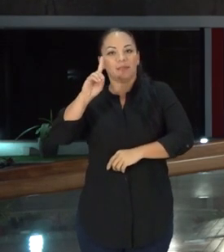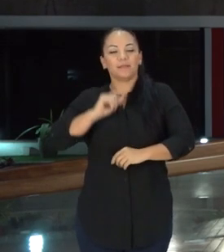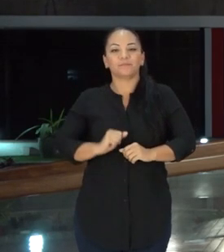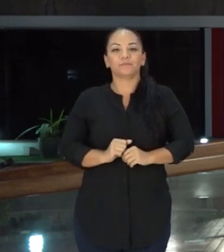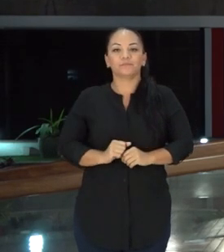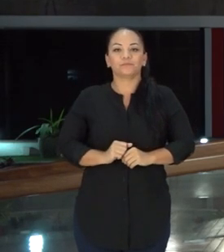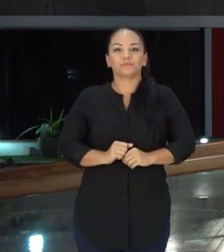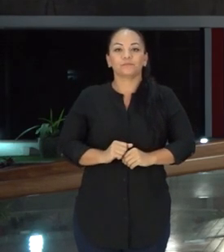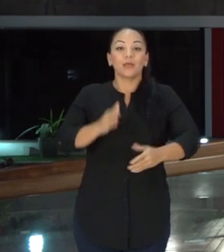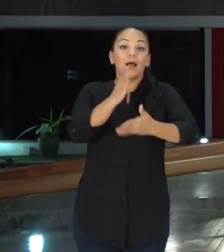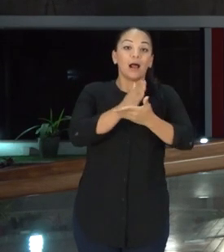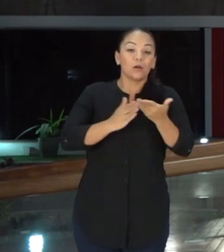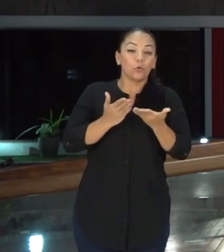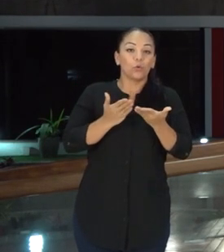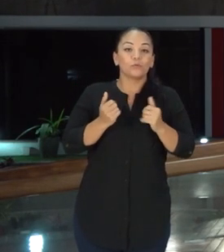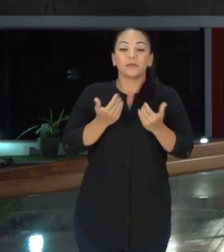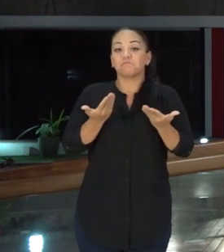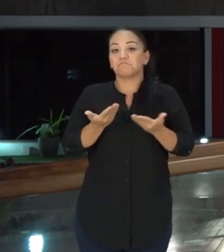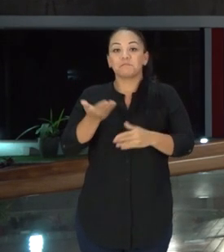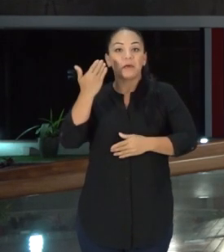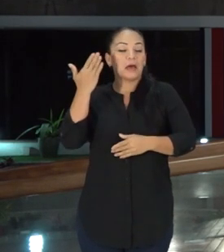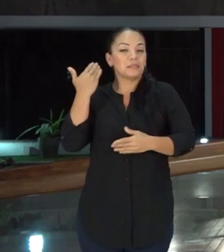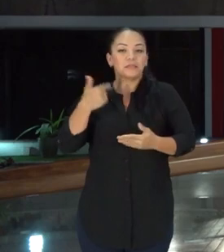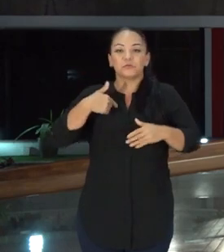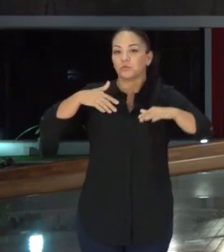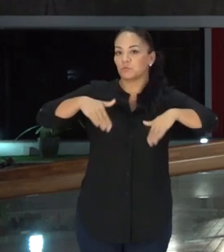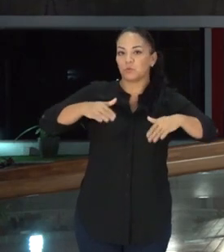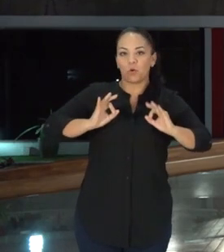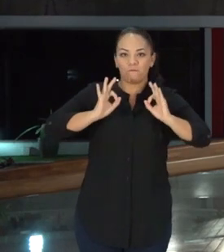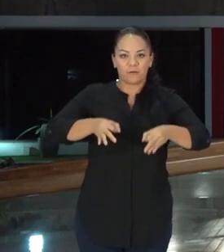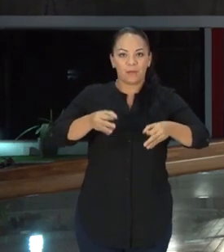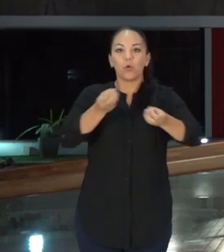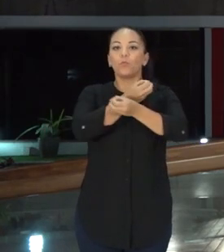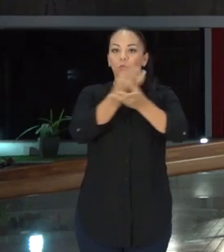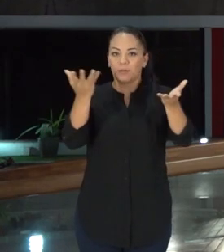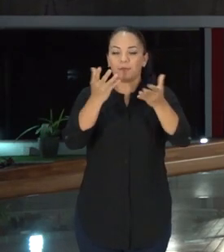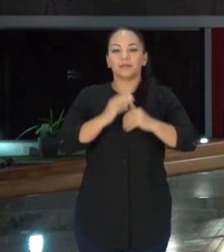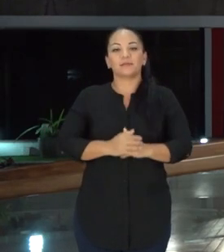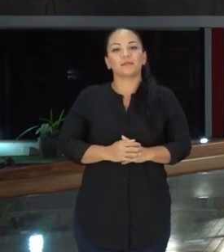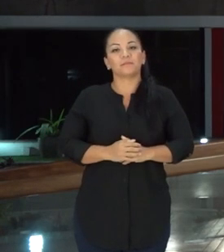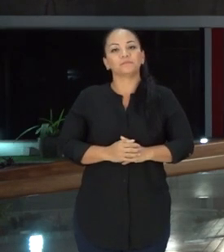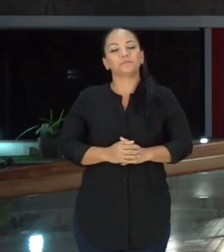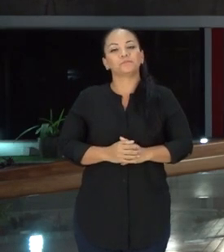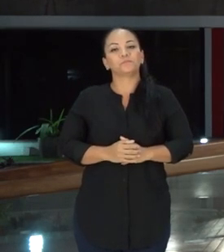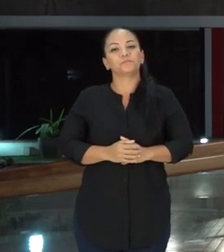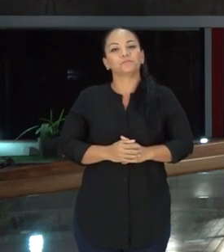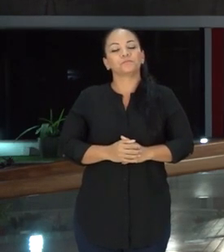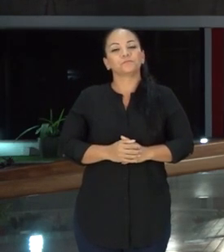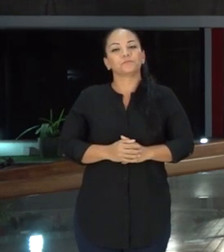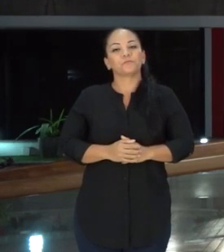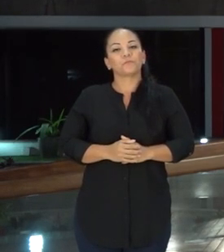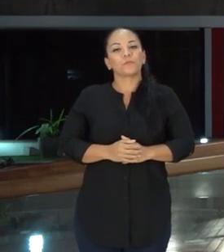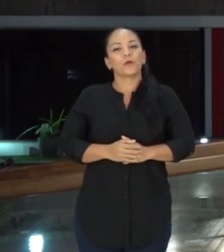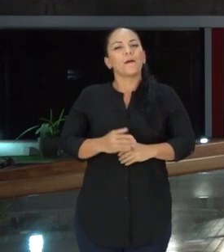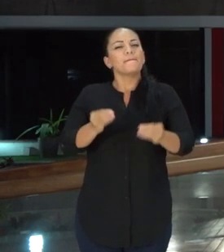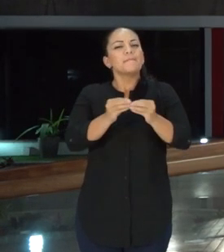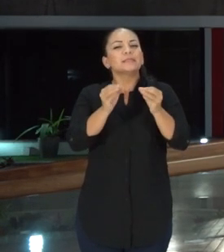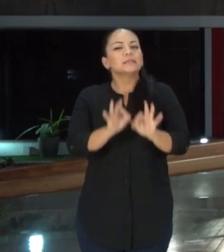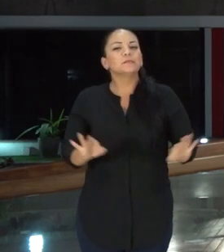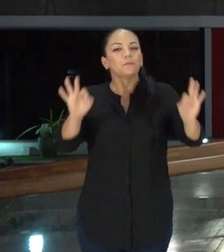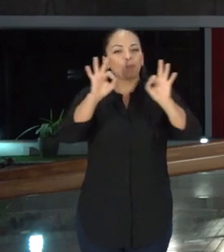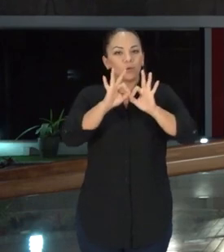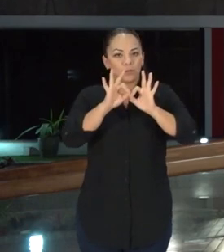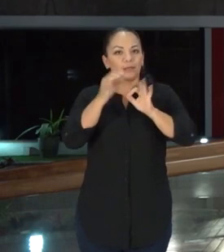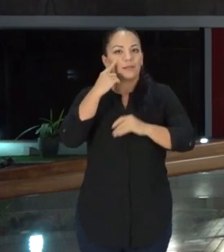hasta este momento yo no había confirmado públicamente en relación con esas aspiraciones, porque lo más